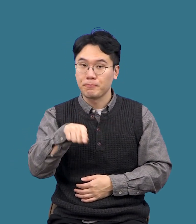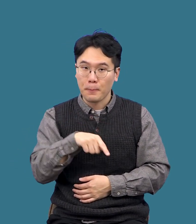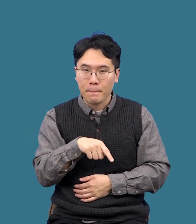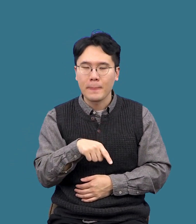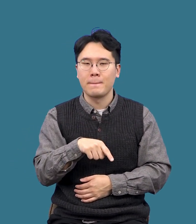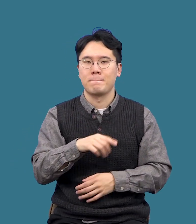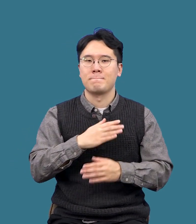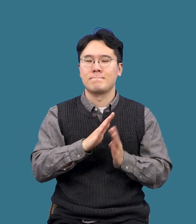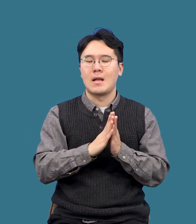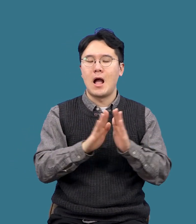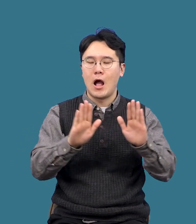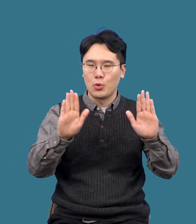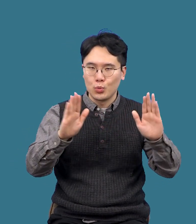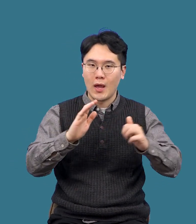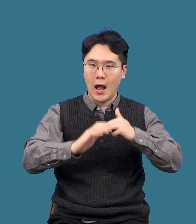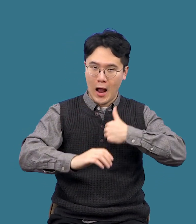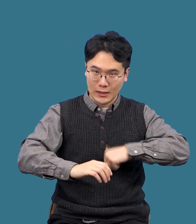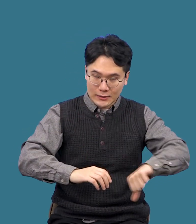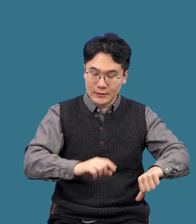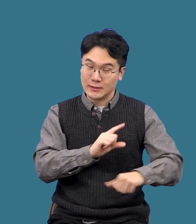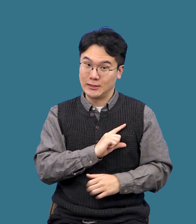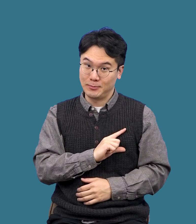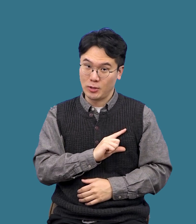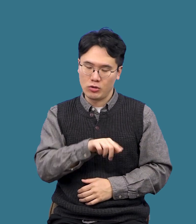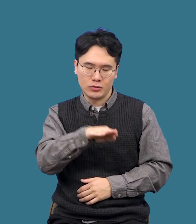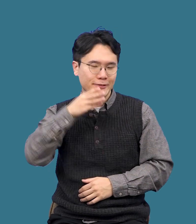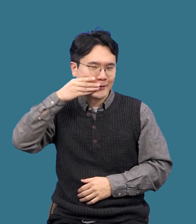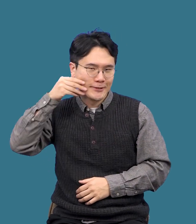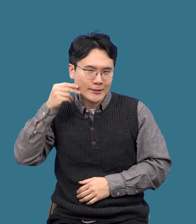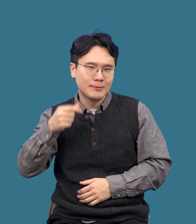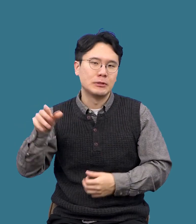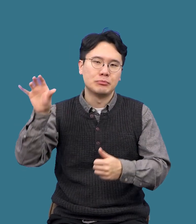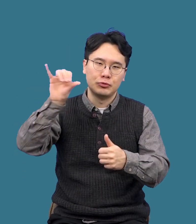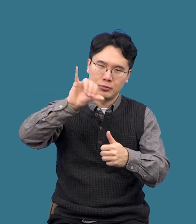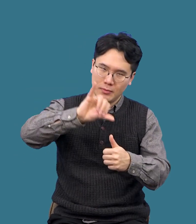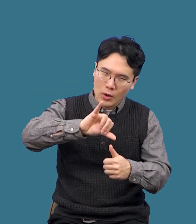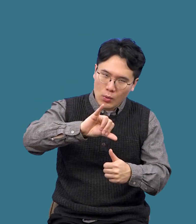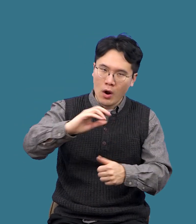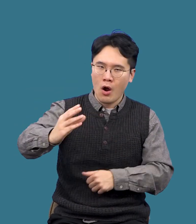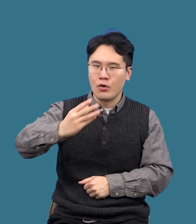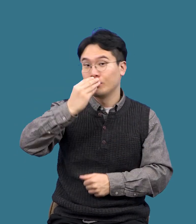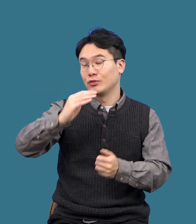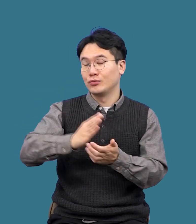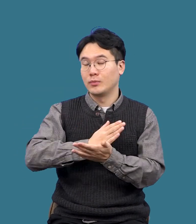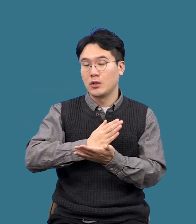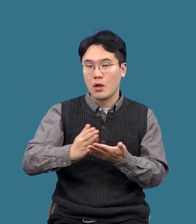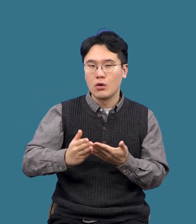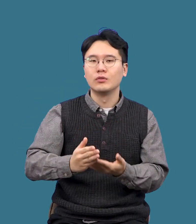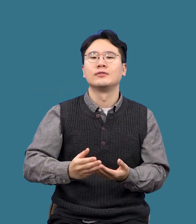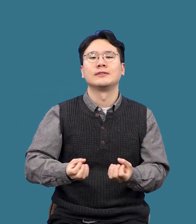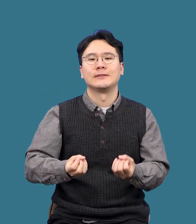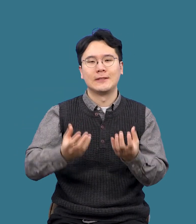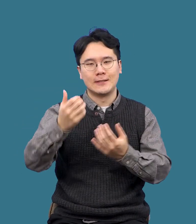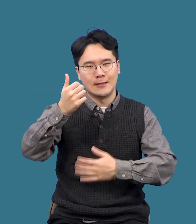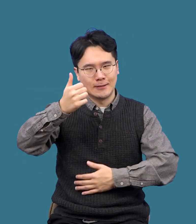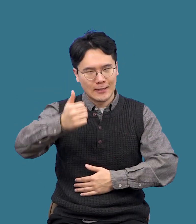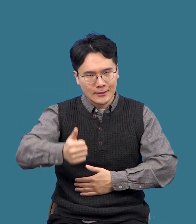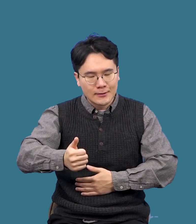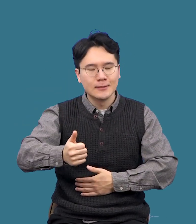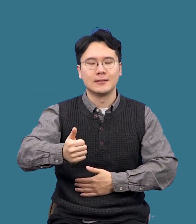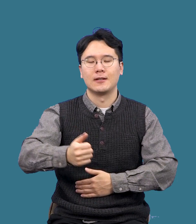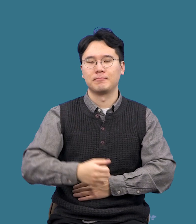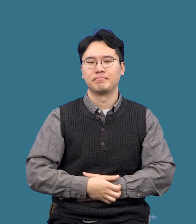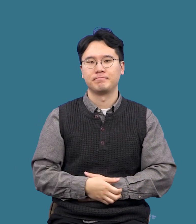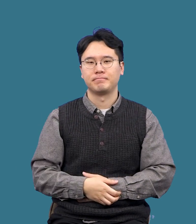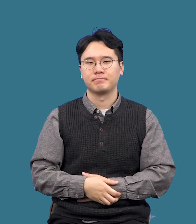이름이며 그들은 기름 부음을 받고 거룩하게 구별되어 제사장 직분을 위임받은